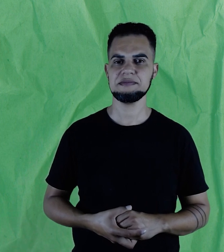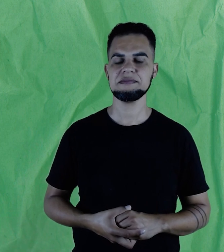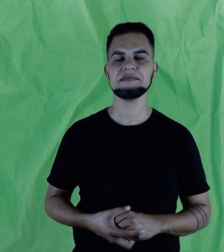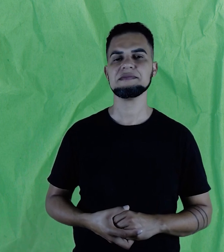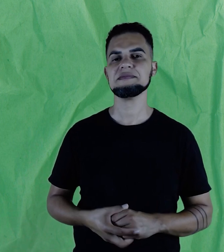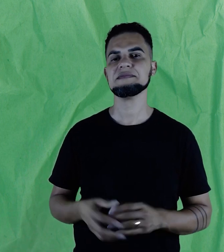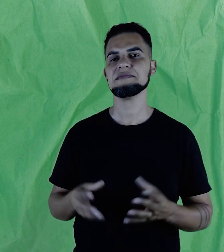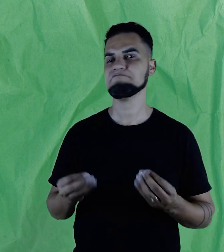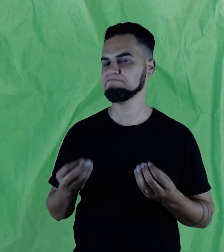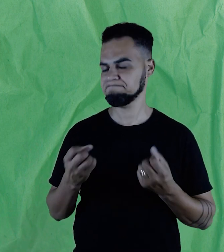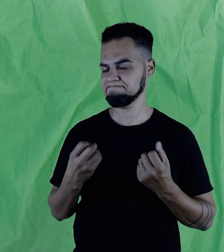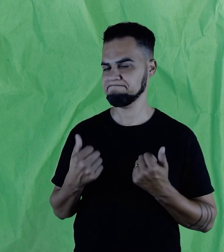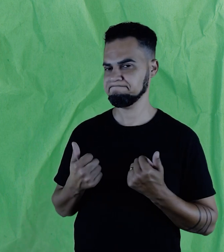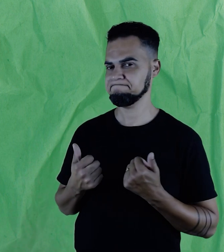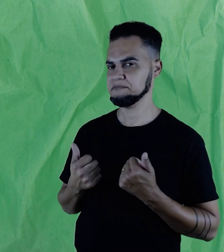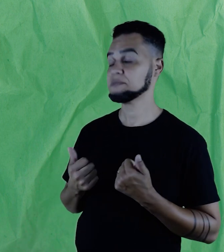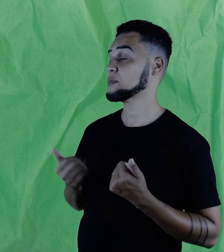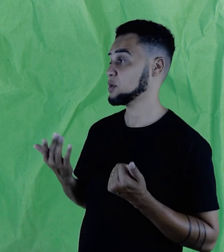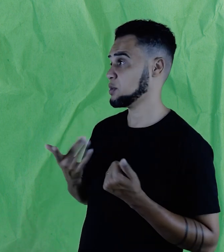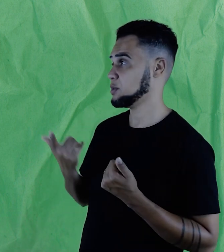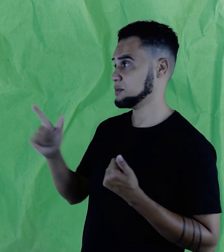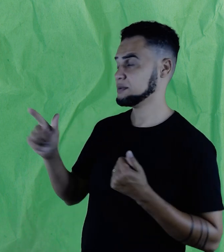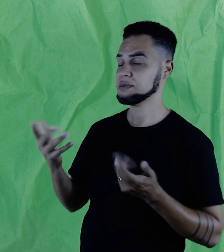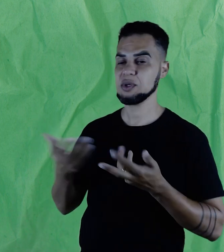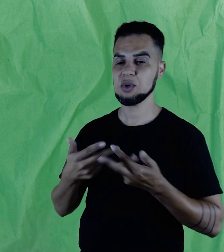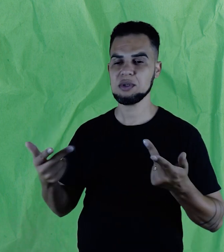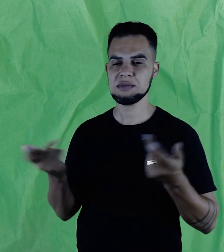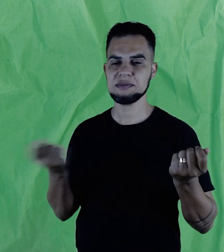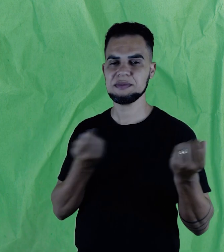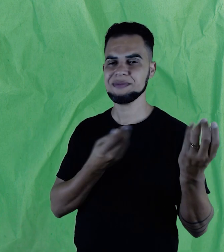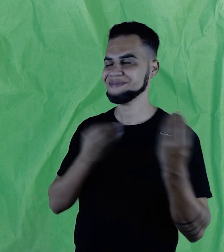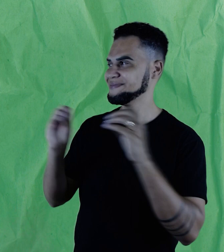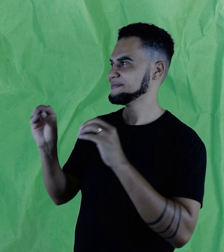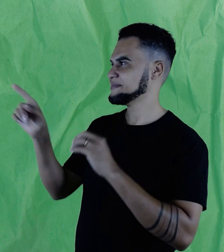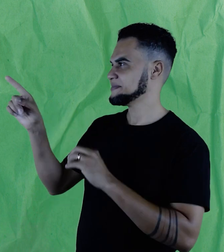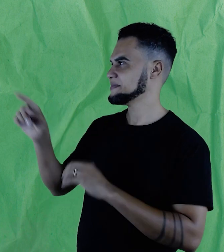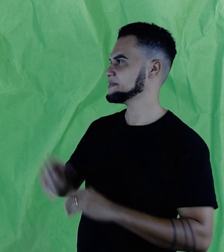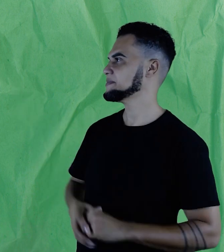Muito bem. Outra coisa que eu poderia pôr aqui,